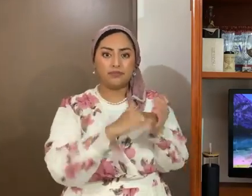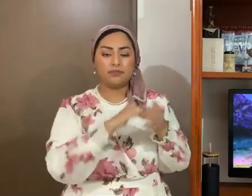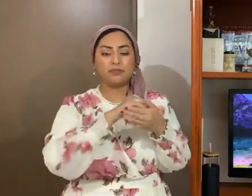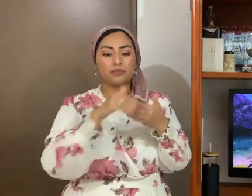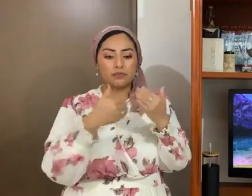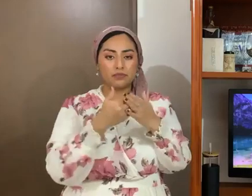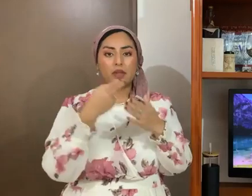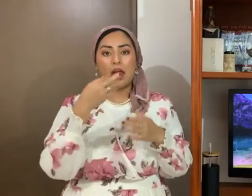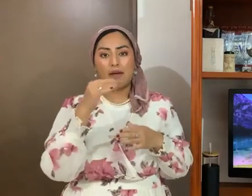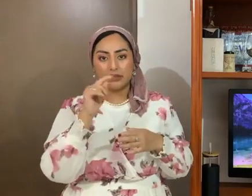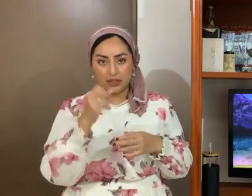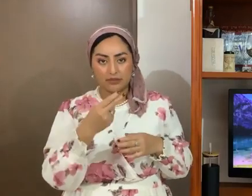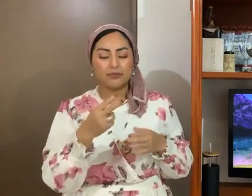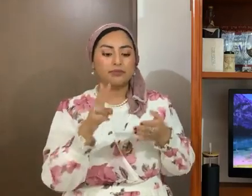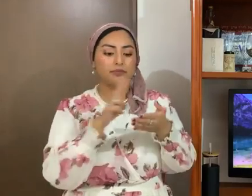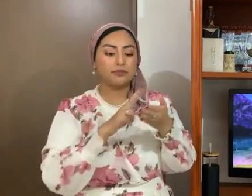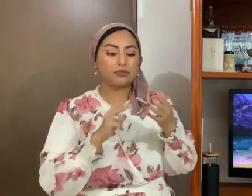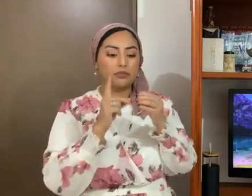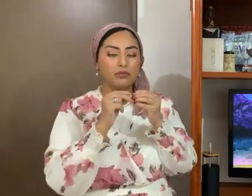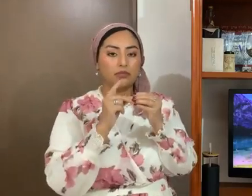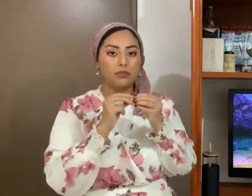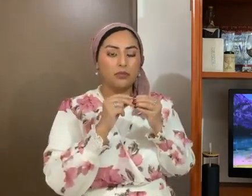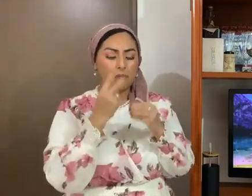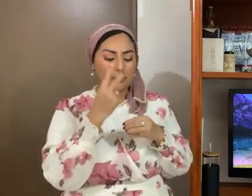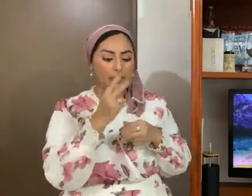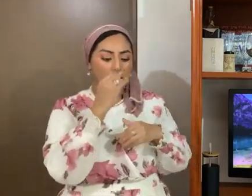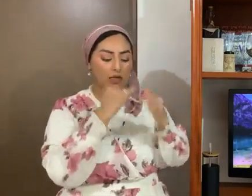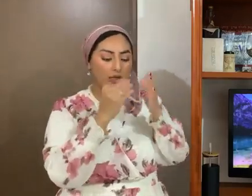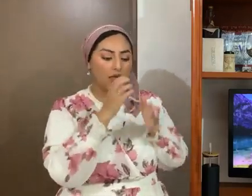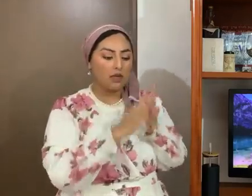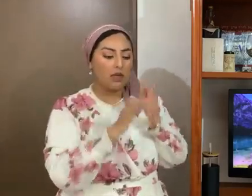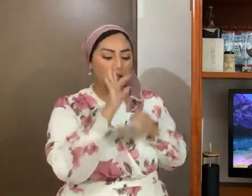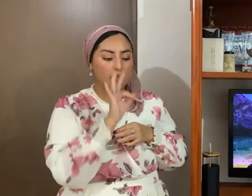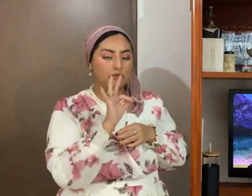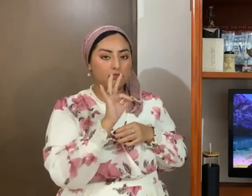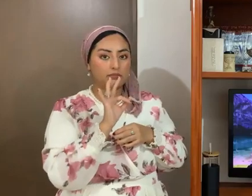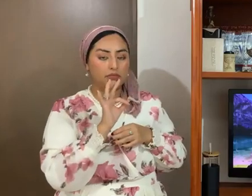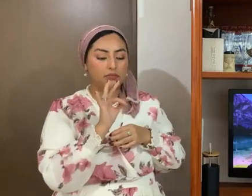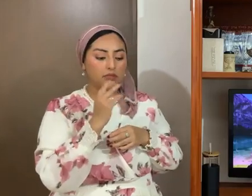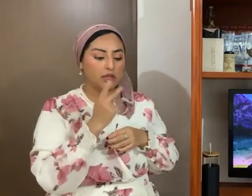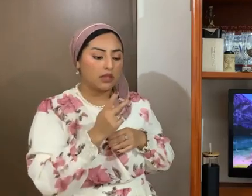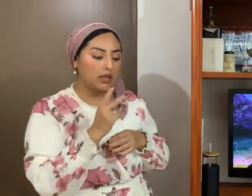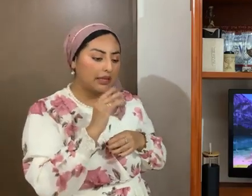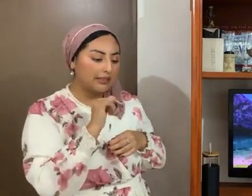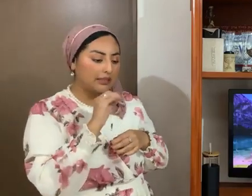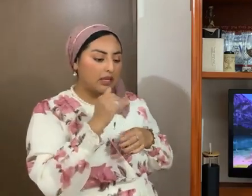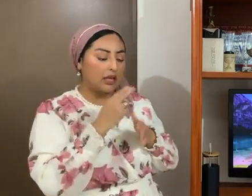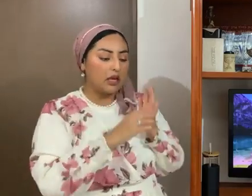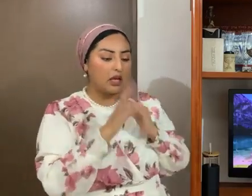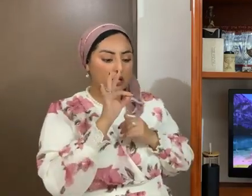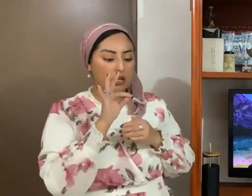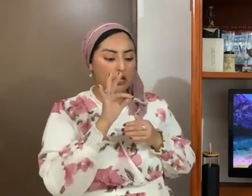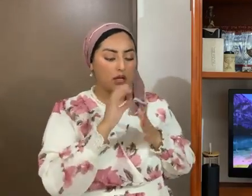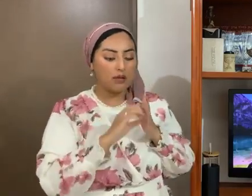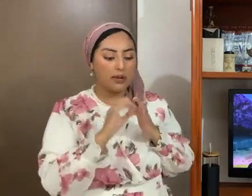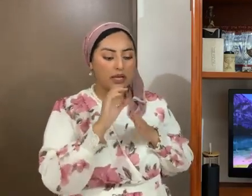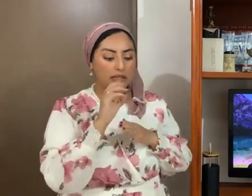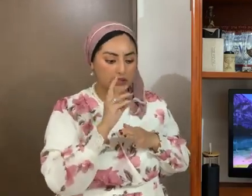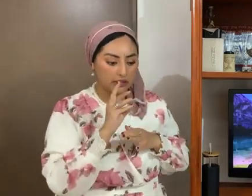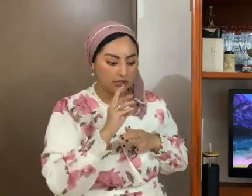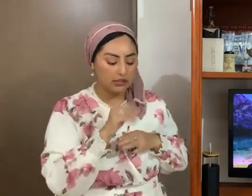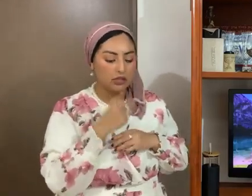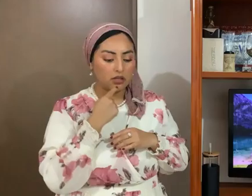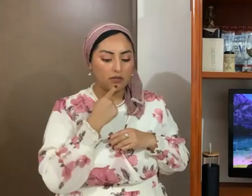toda la Haftará. Vamos a leer la última parte, vamos a Isaías 9. Vamos aquí adelantito en el capítulo 9, en el verso